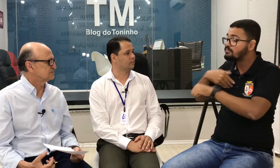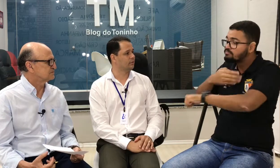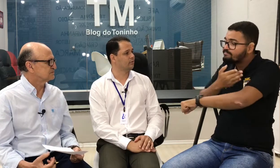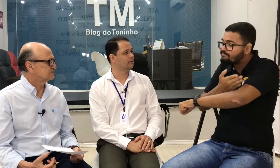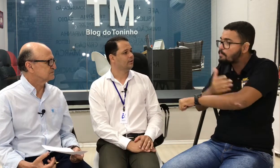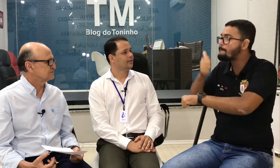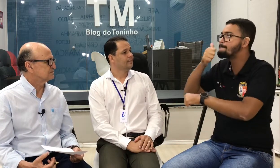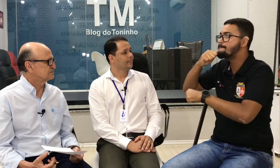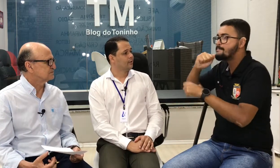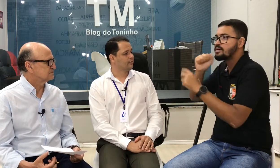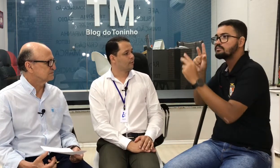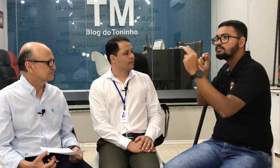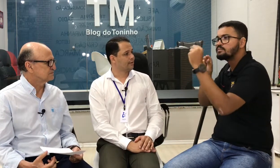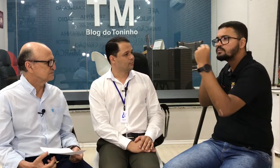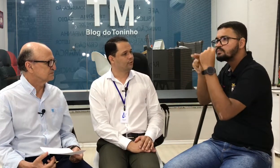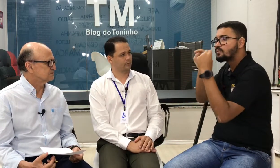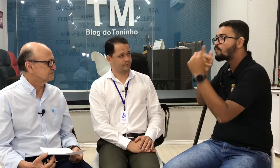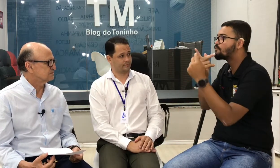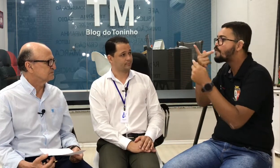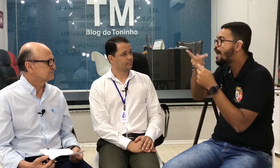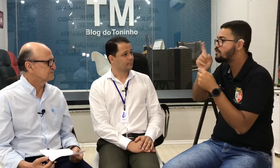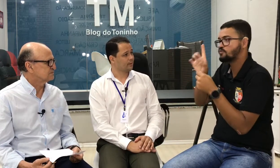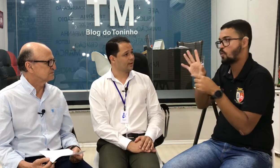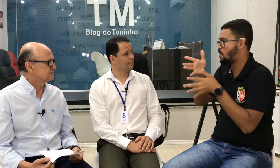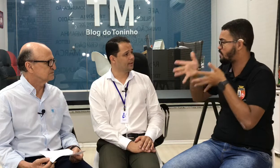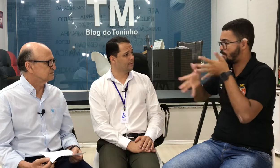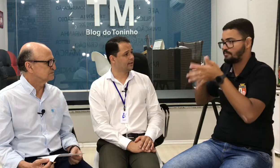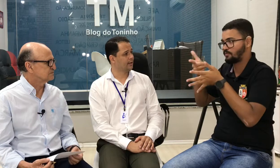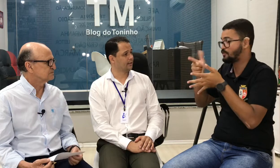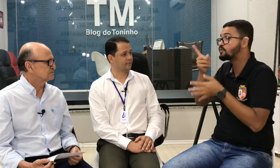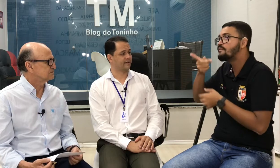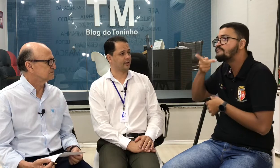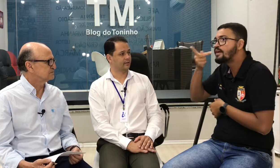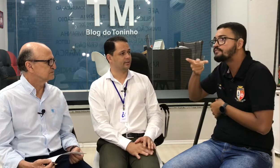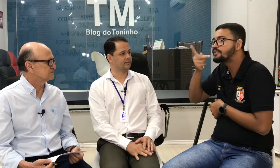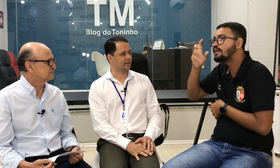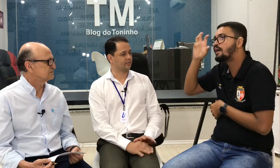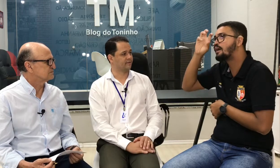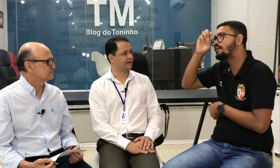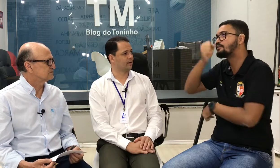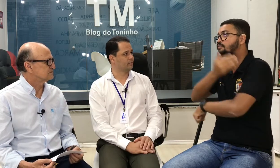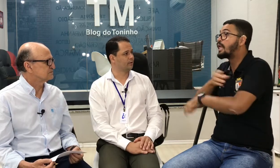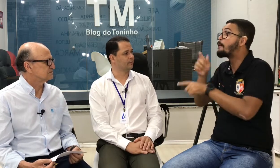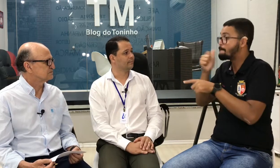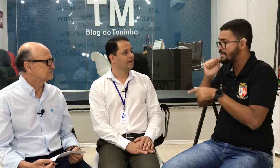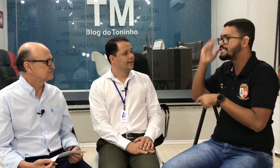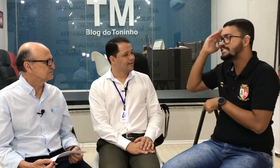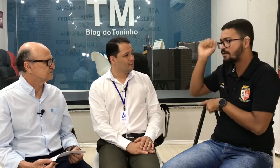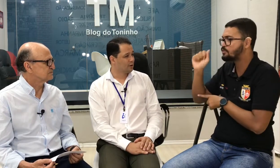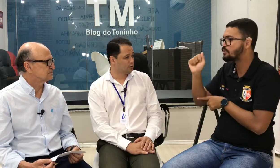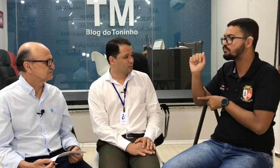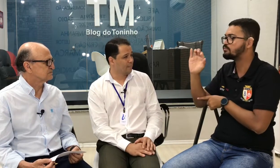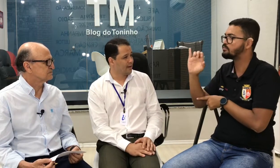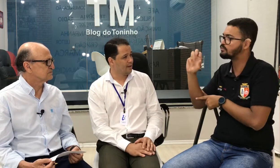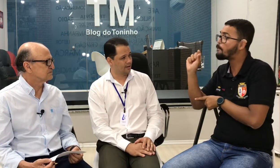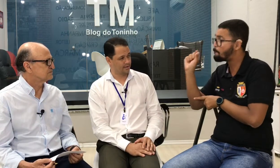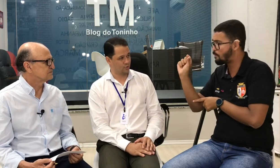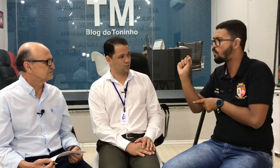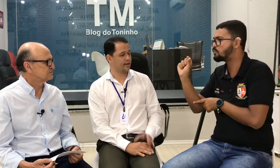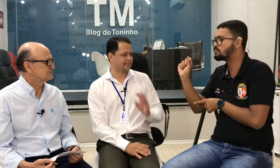comigo, eu tive que aguentar muito. A minha mãe, ela não fala Libras, ela só fala comigo. Eu me acostumei, ela sabe, por